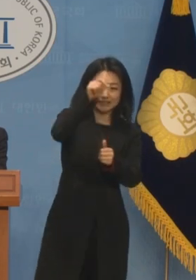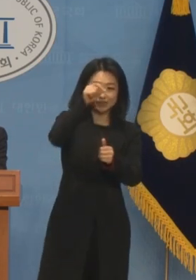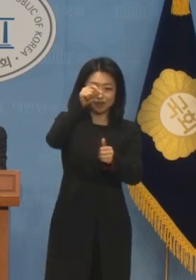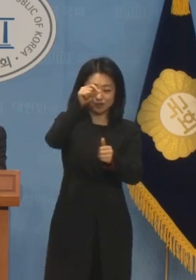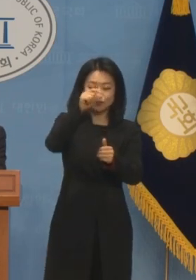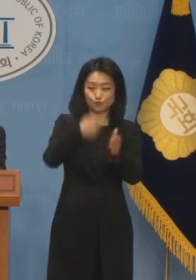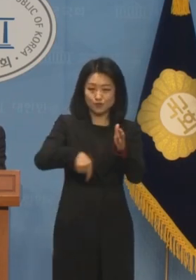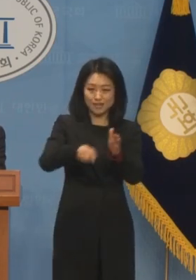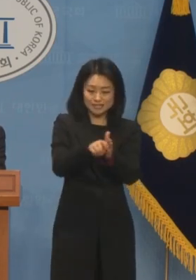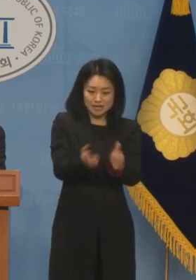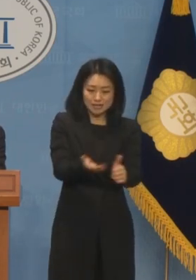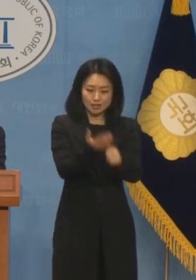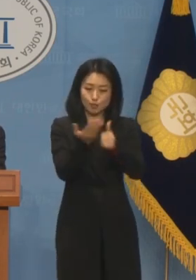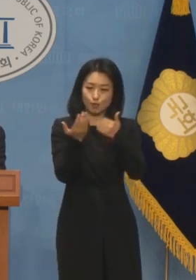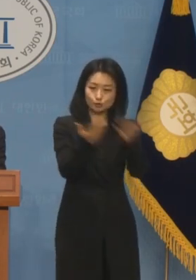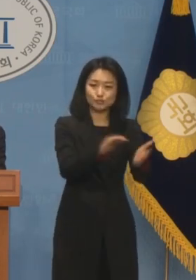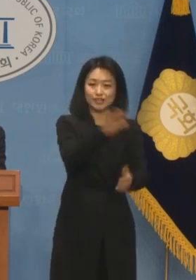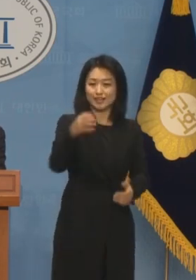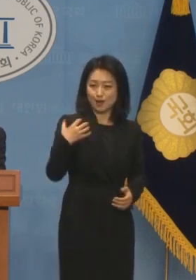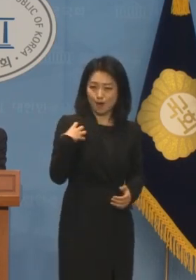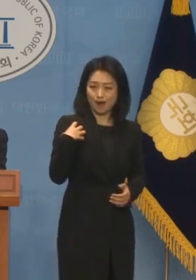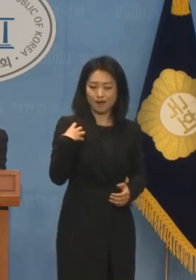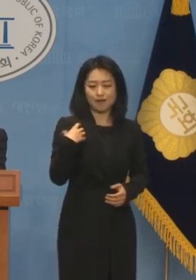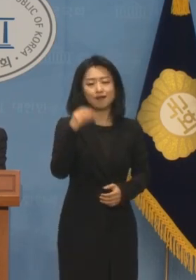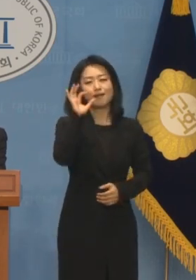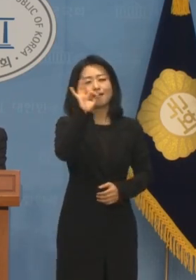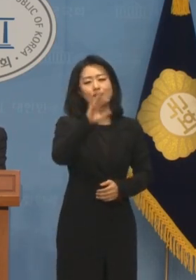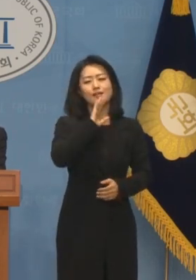같은 시대적 사명 말입니다.